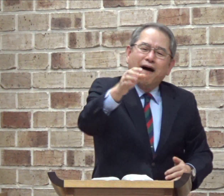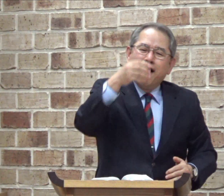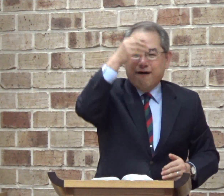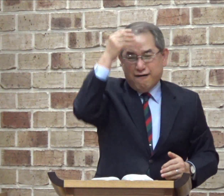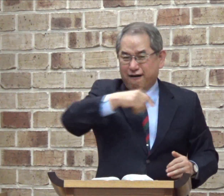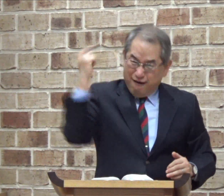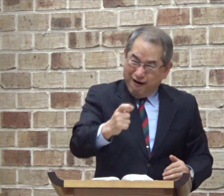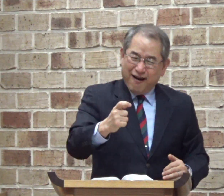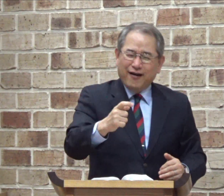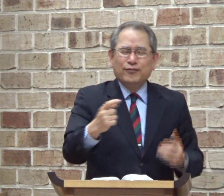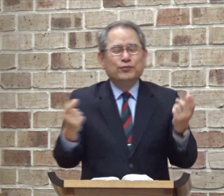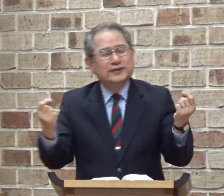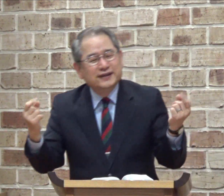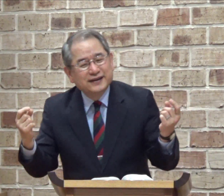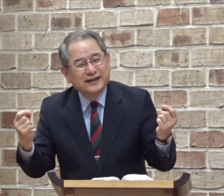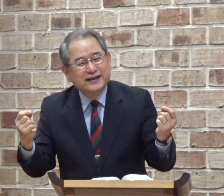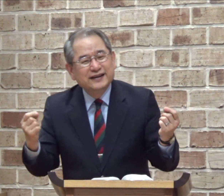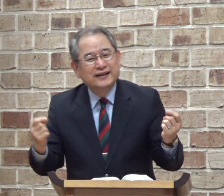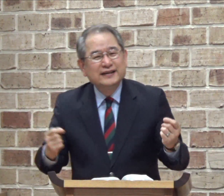이런 소리에 휩쓸렸다면,